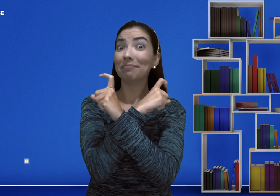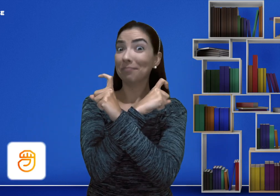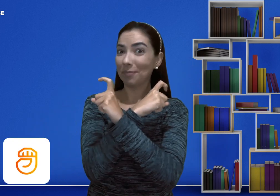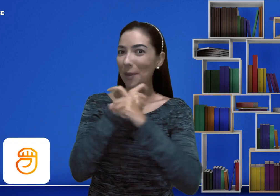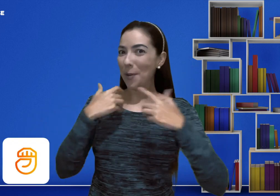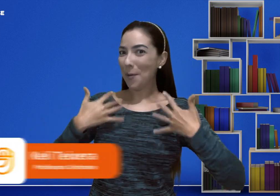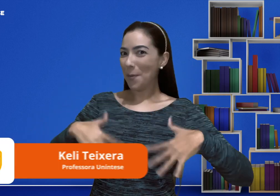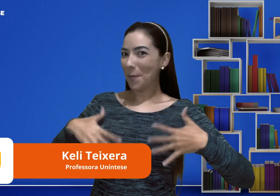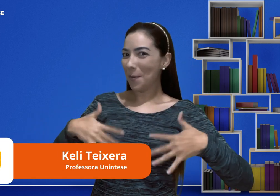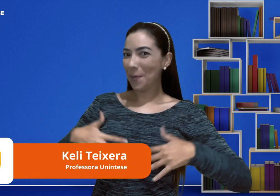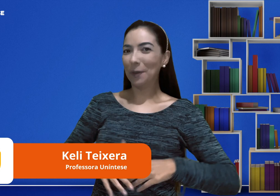Libras.